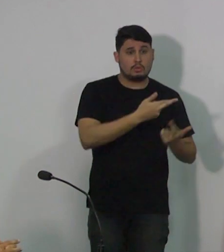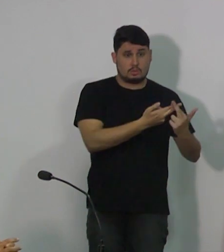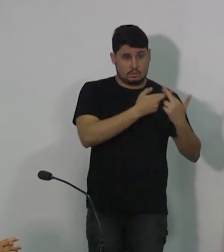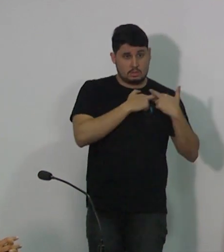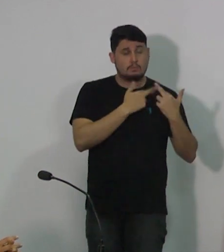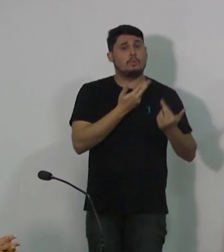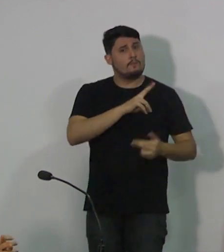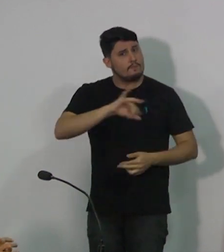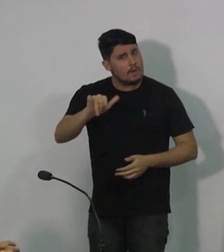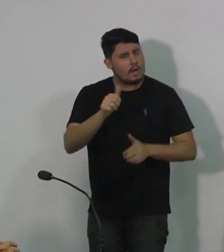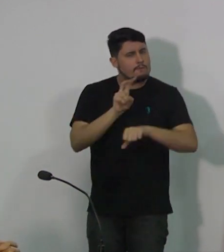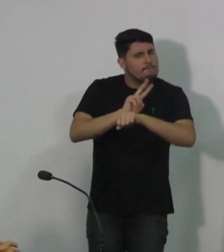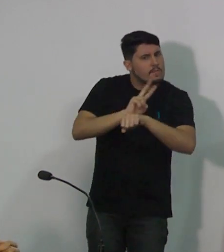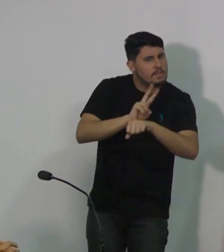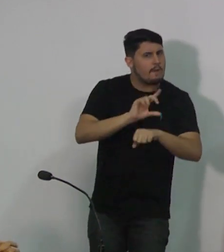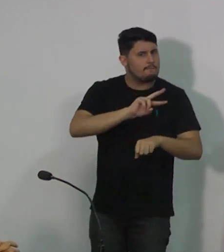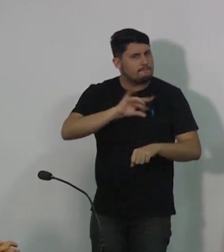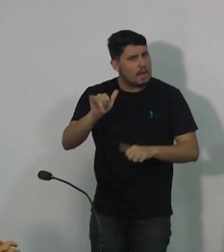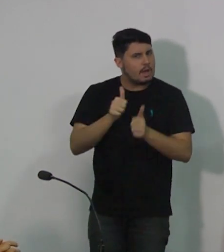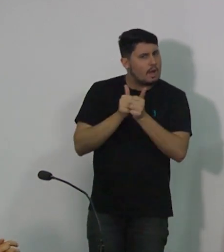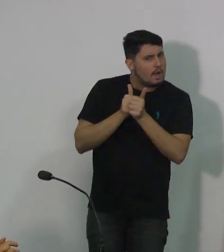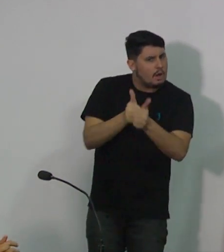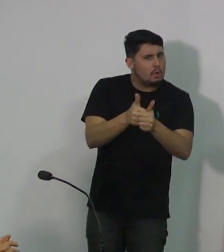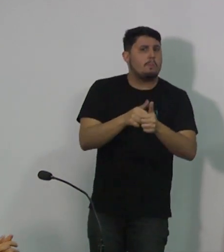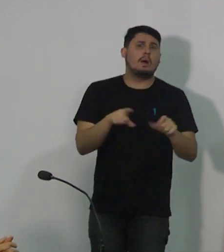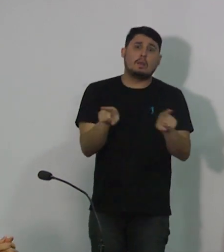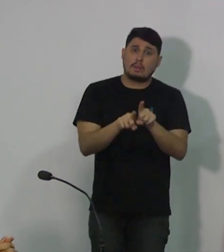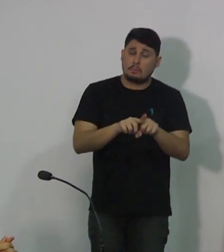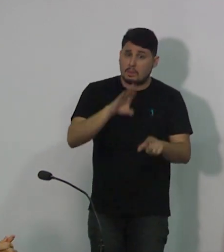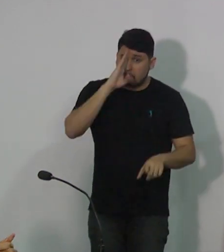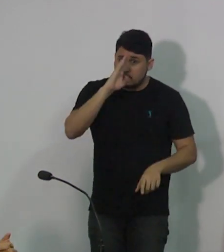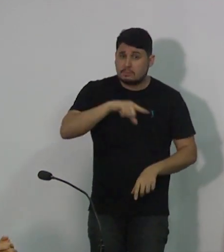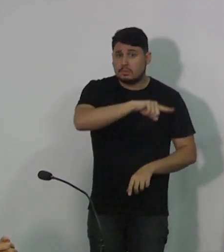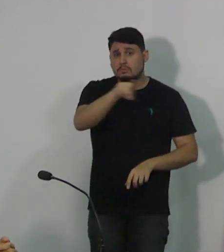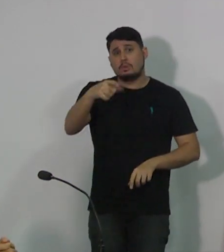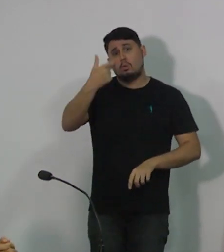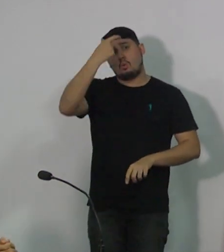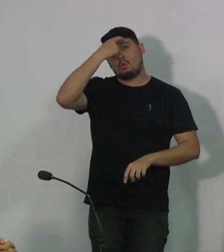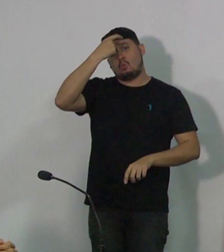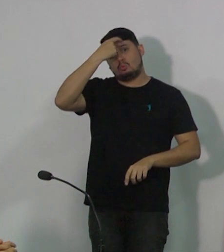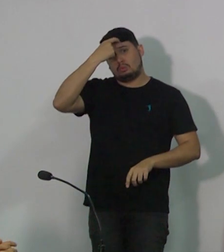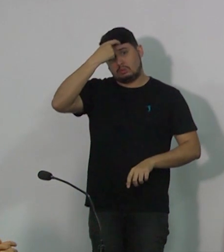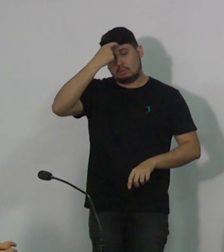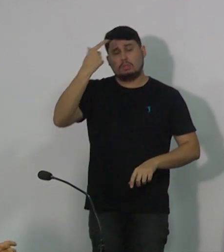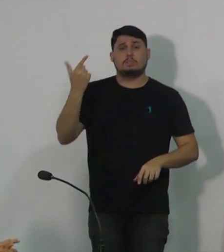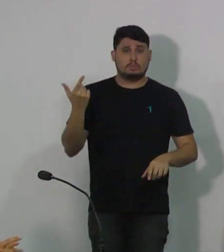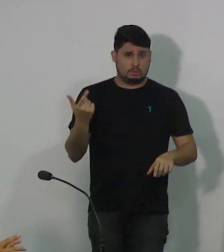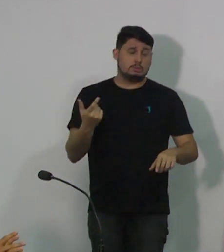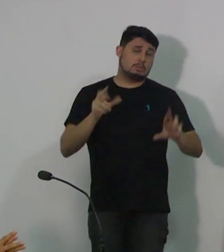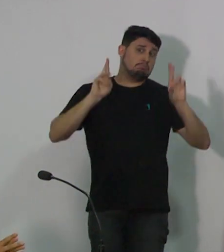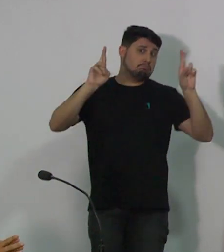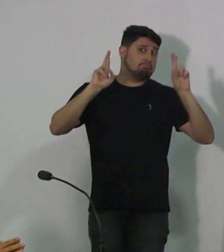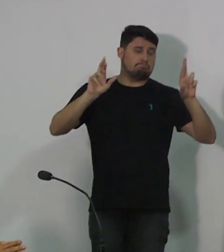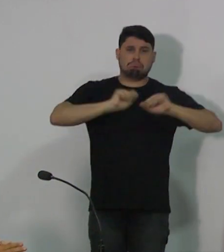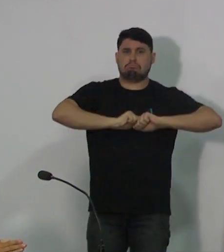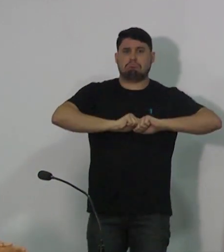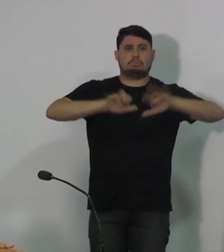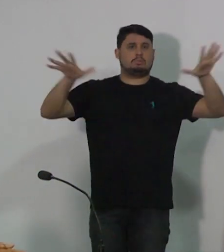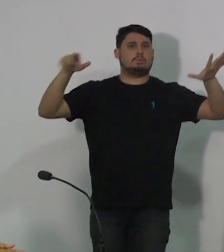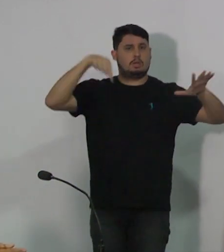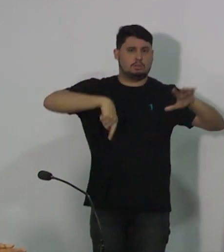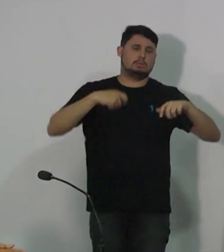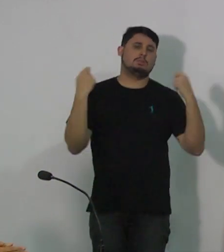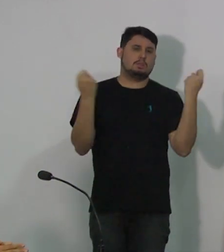necessárias para que haja a conscientização e que não haja disseminação de casos na nossa cidade. Secretário,